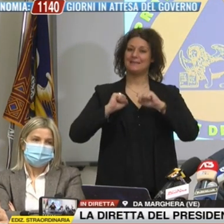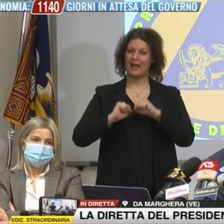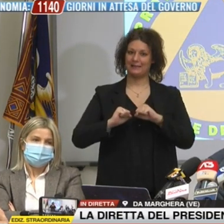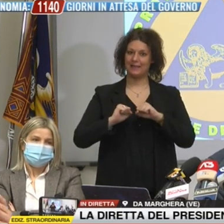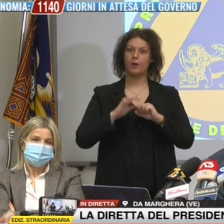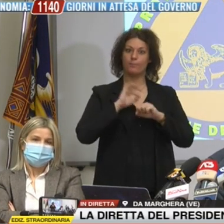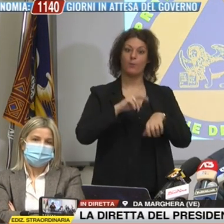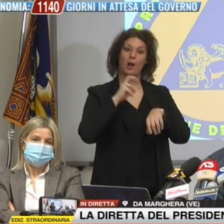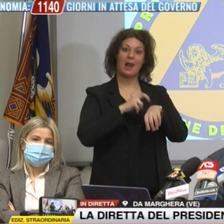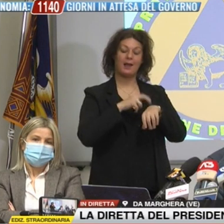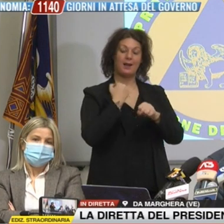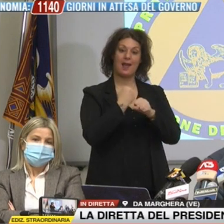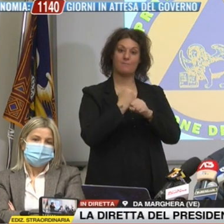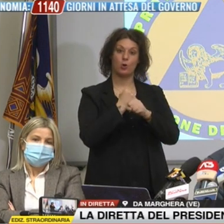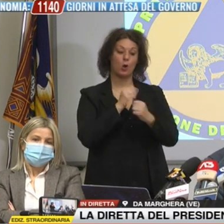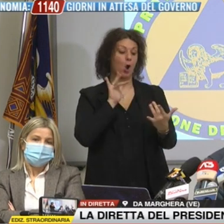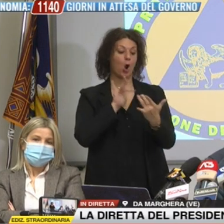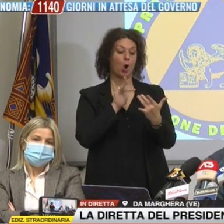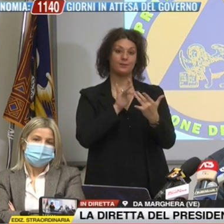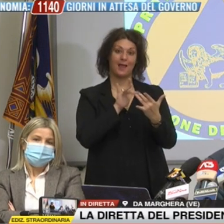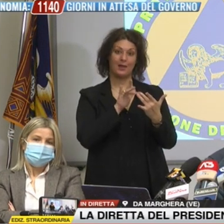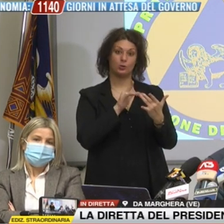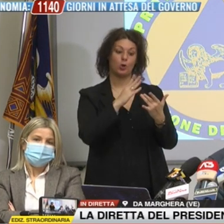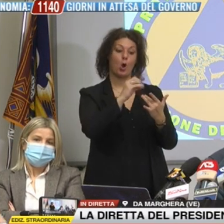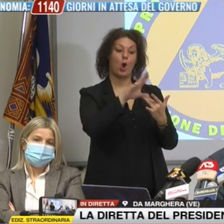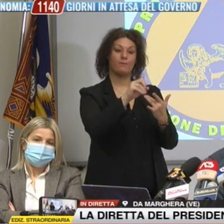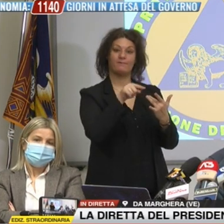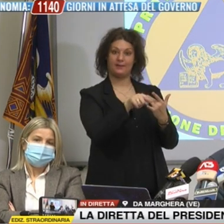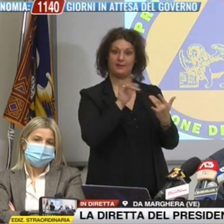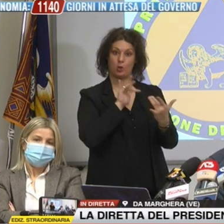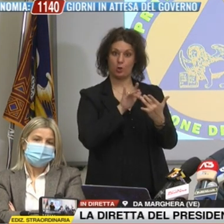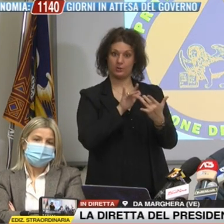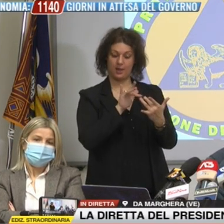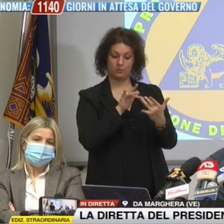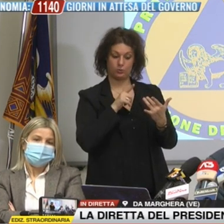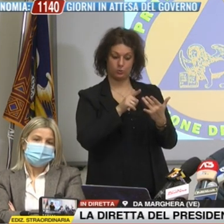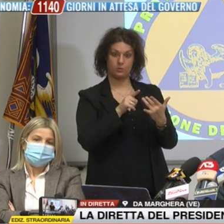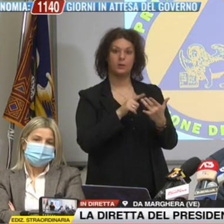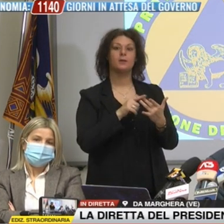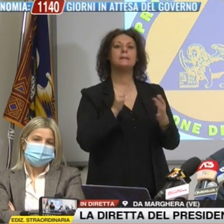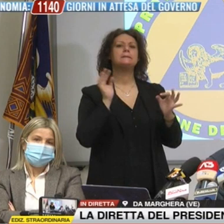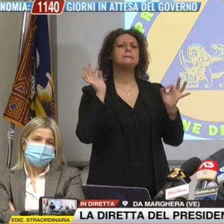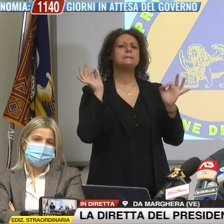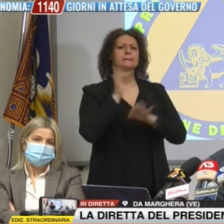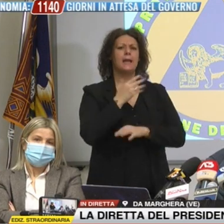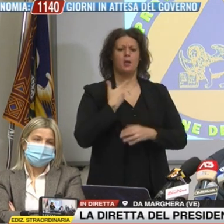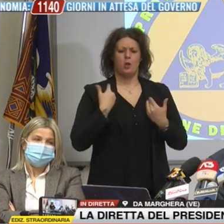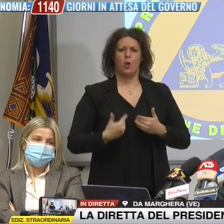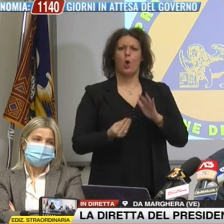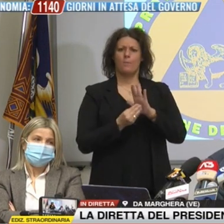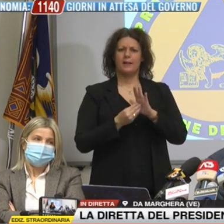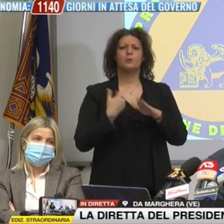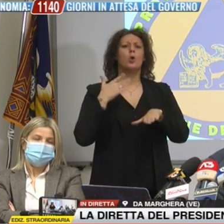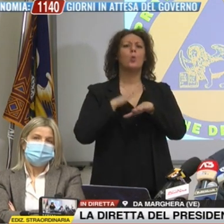malato Covid, se portava i DPI non deve fare nulla, cioè non deve stare in